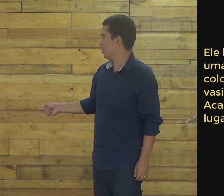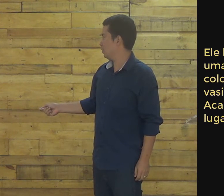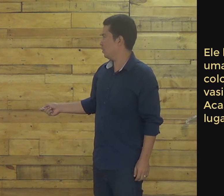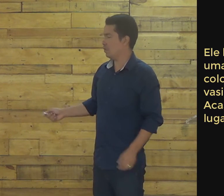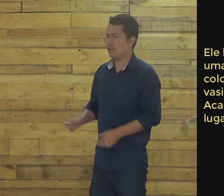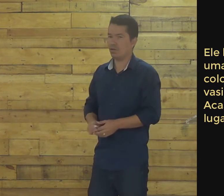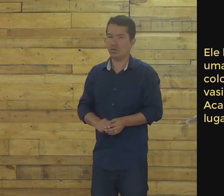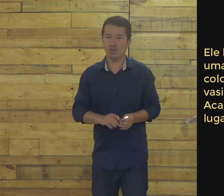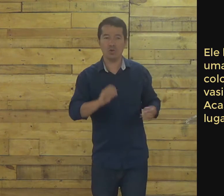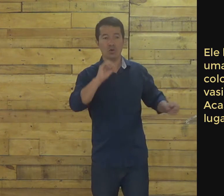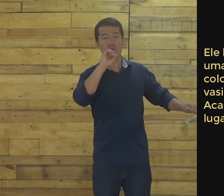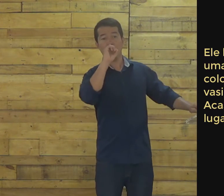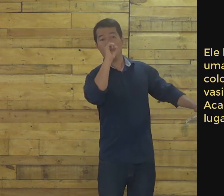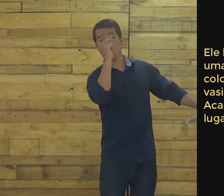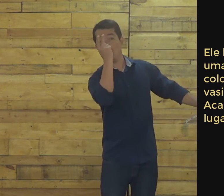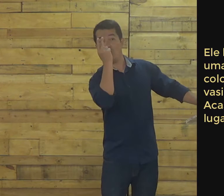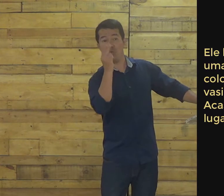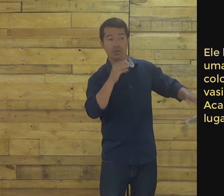Ou de uma cama.